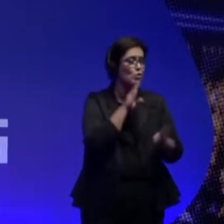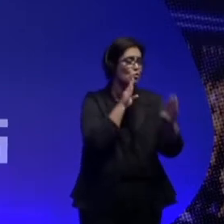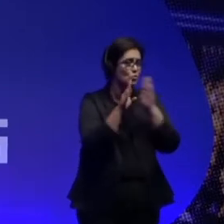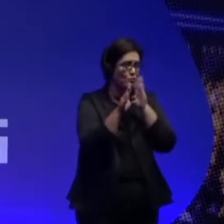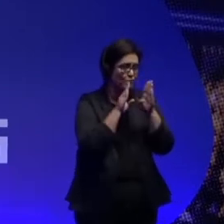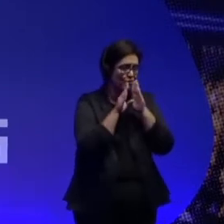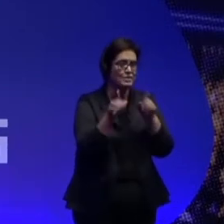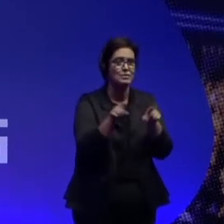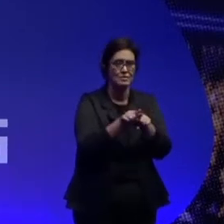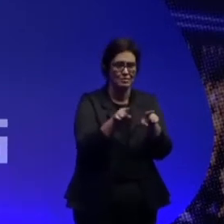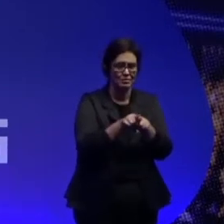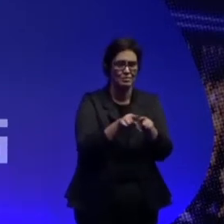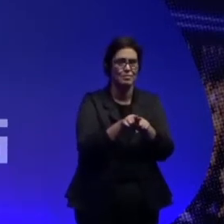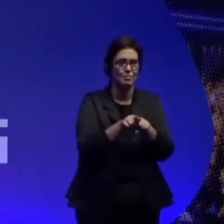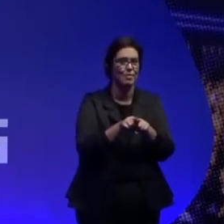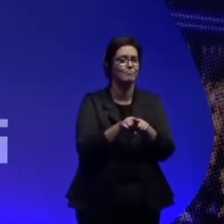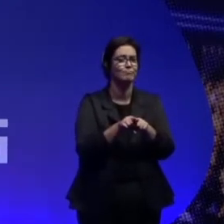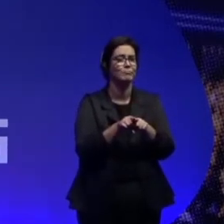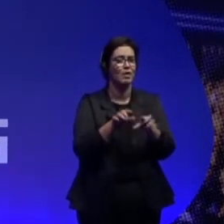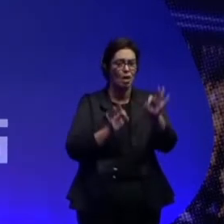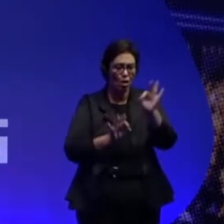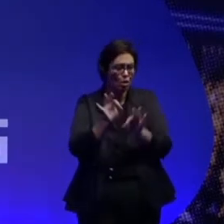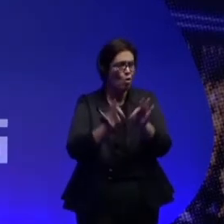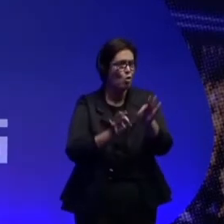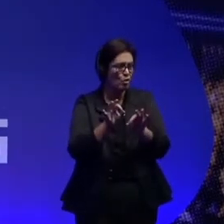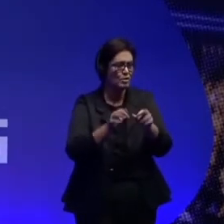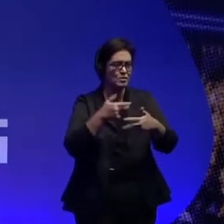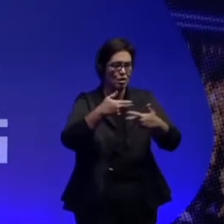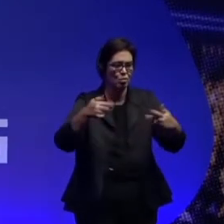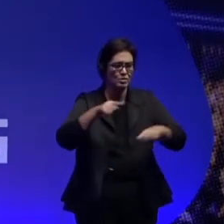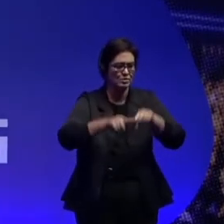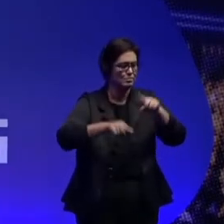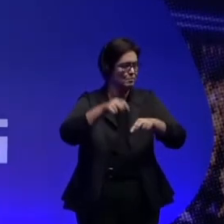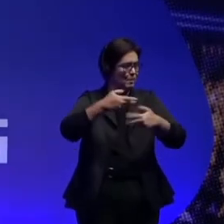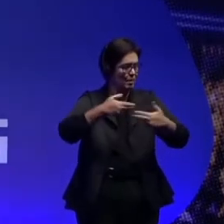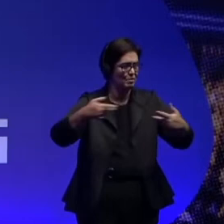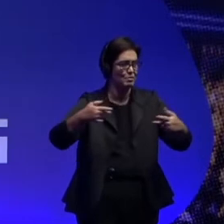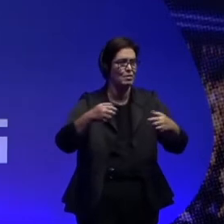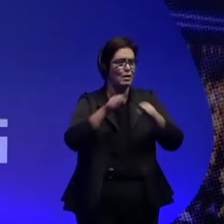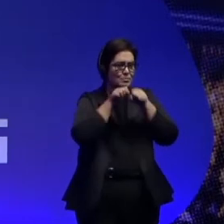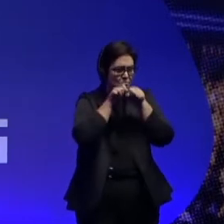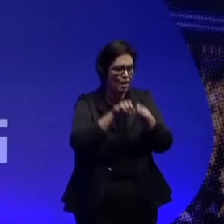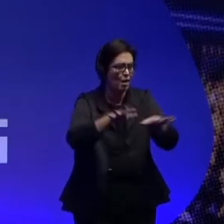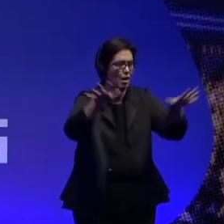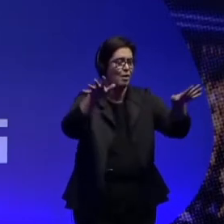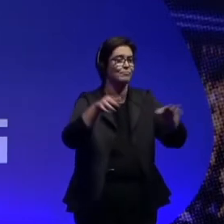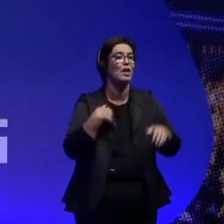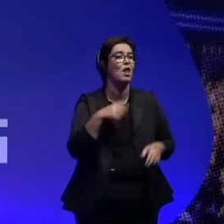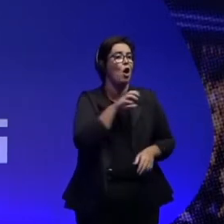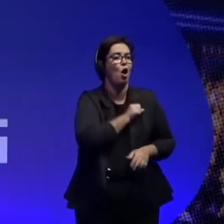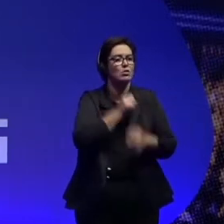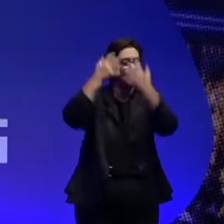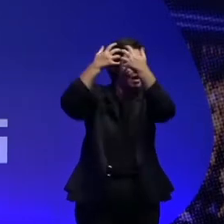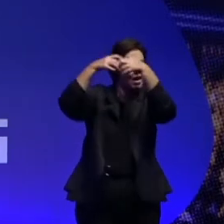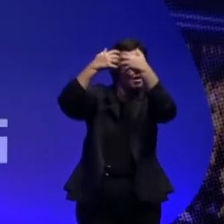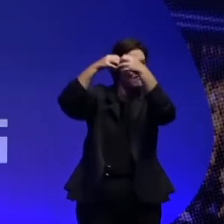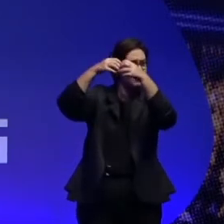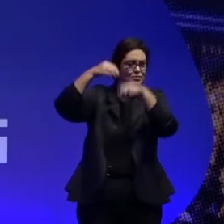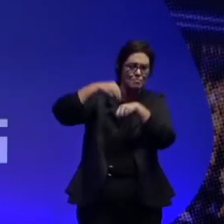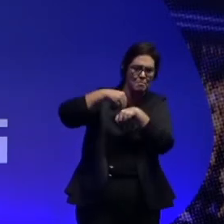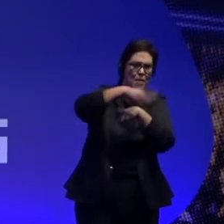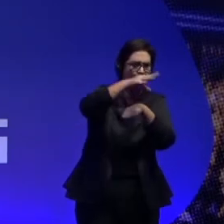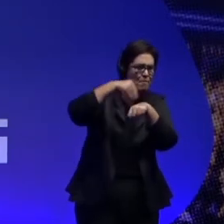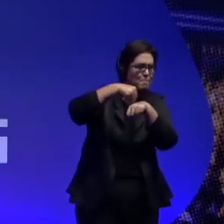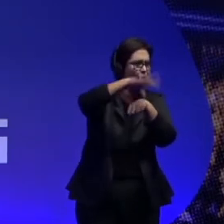e produtor de conteúdo especializado em educação corporativa. Apaixonado por compartilhar reflexões, experiências vivenciadas em